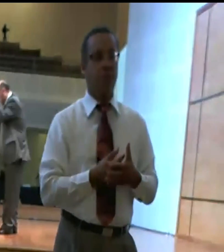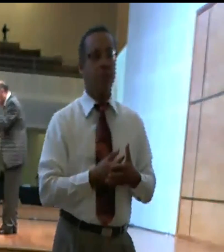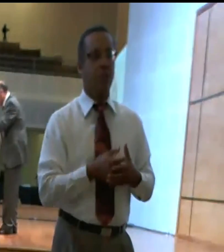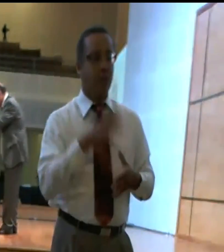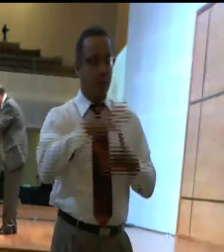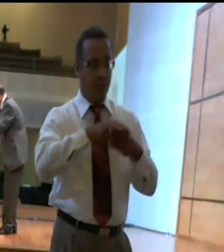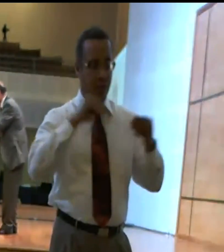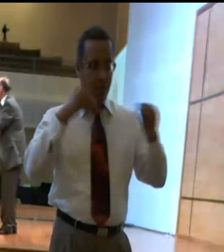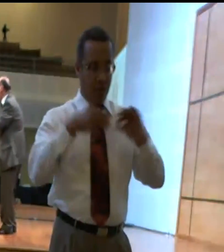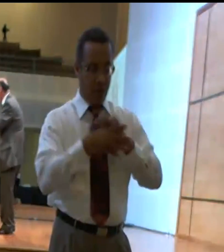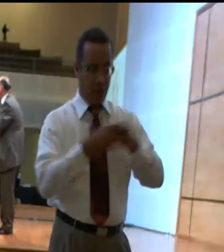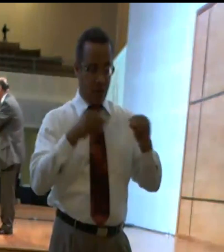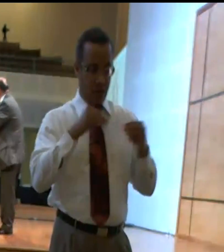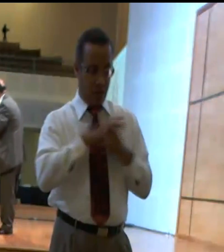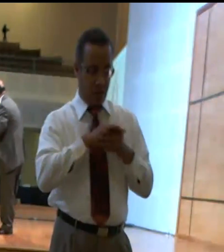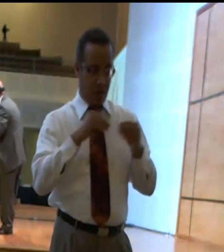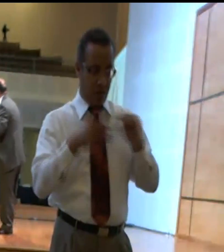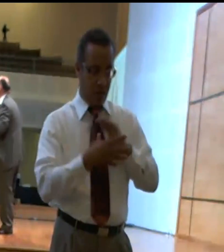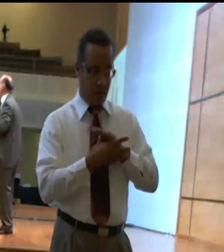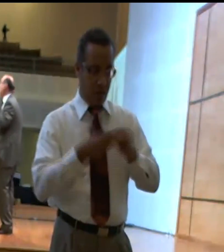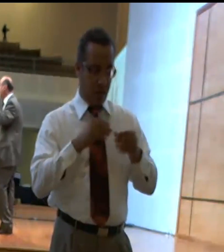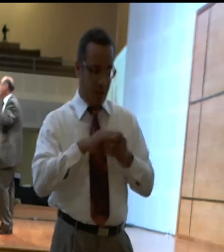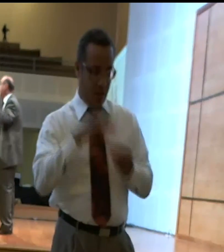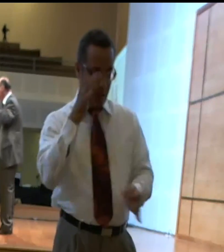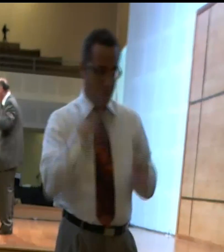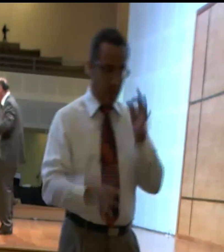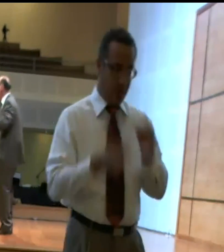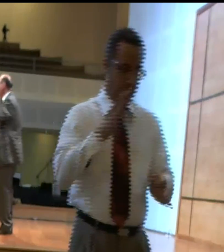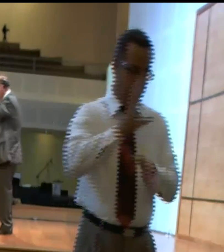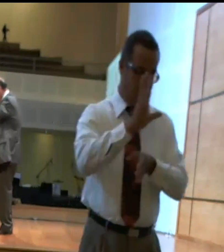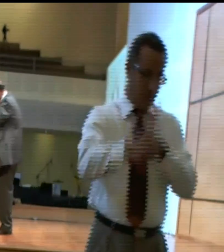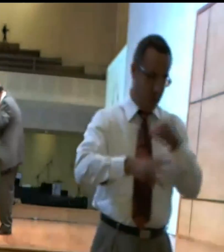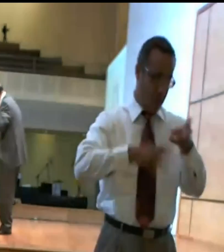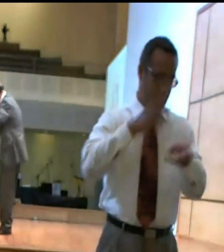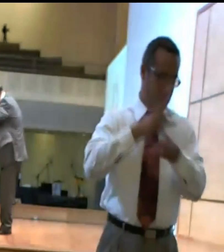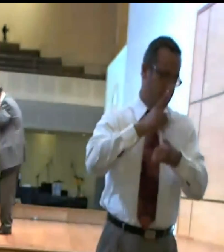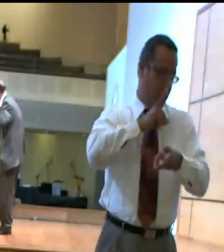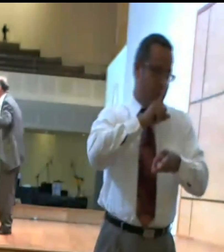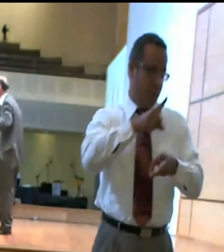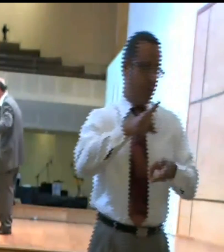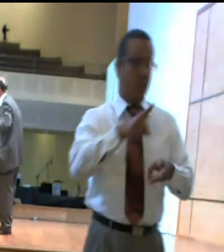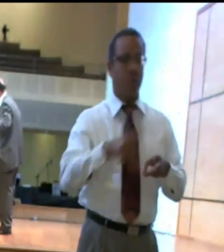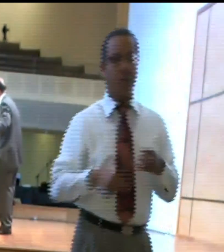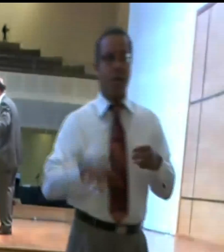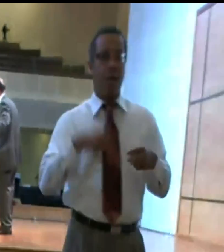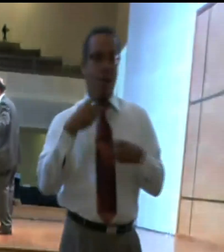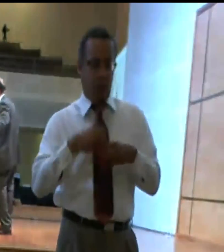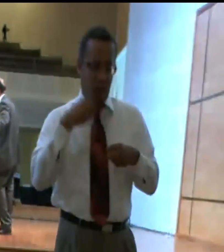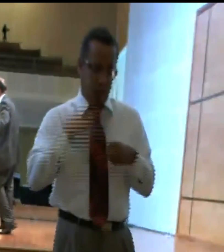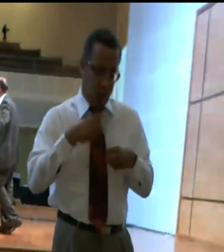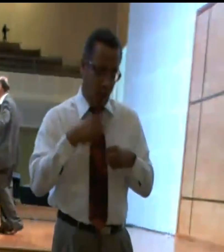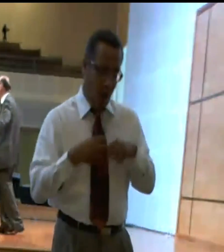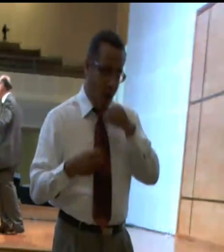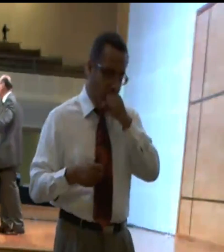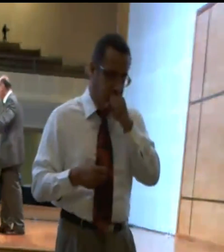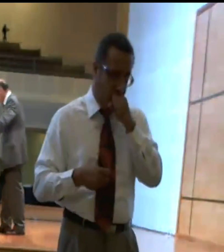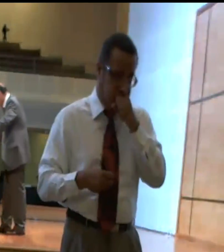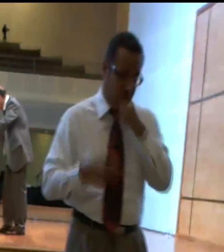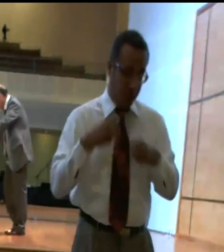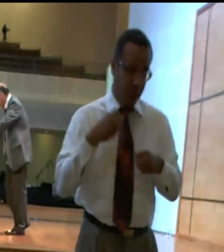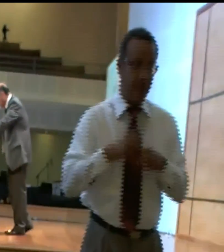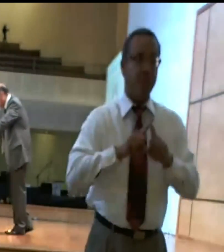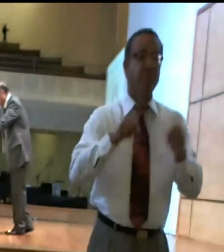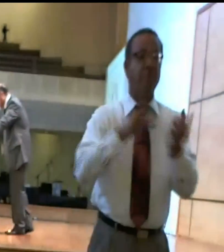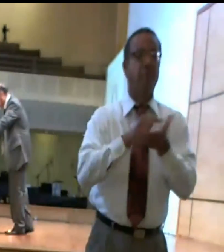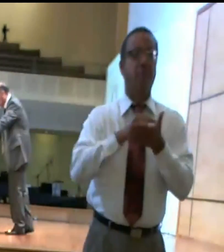Si la historia humana no termina en un juicio, mis hermanos, este mundo sería una broma muy pesada. Pero